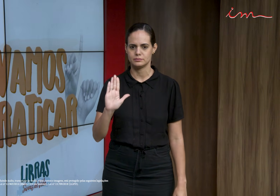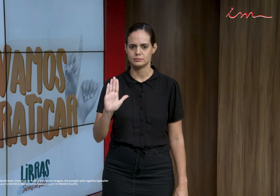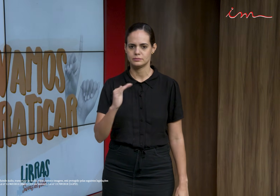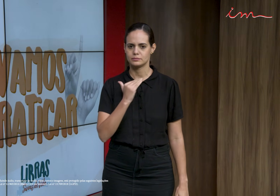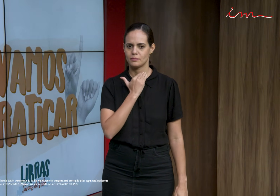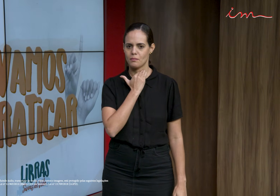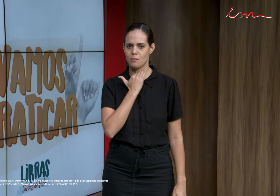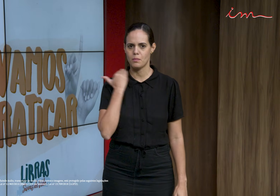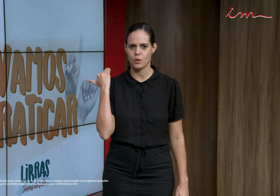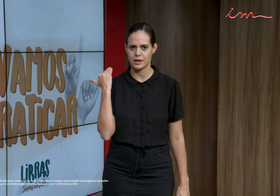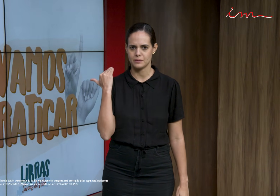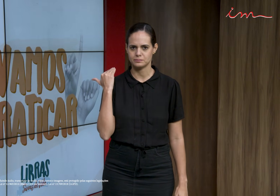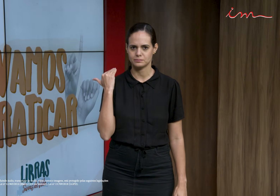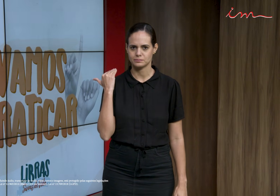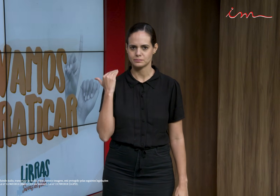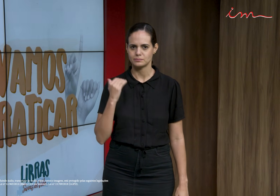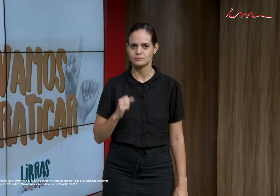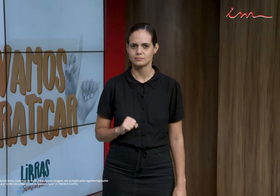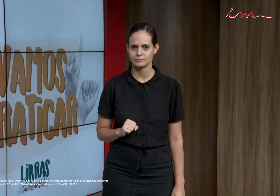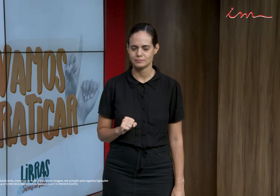Morrer.